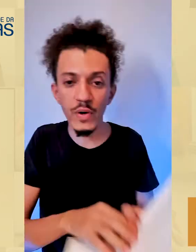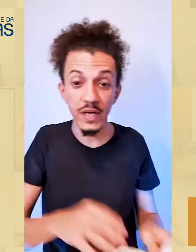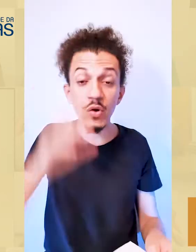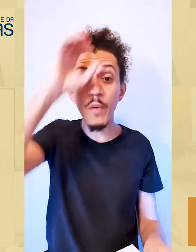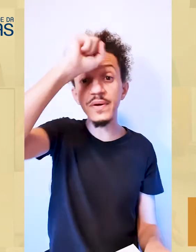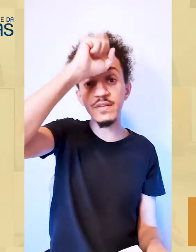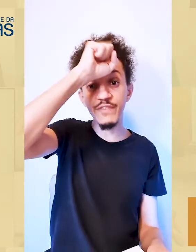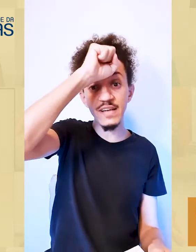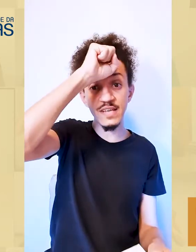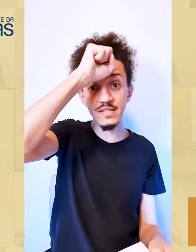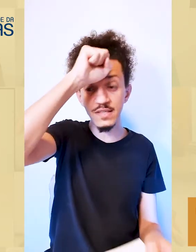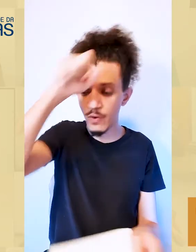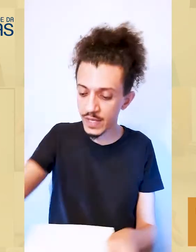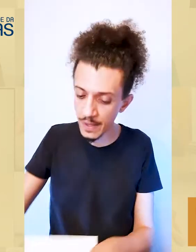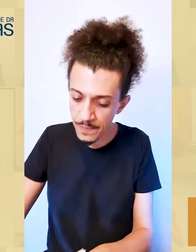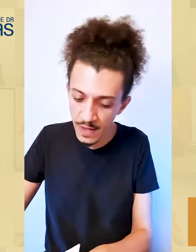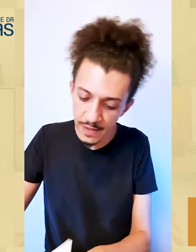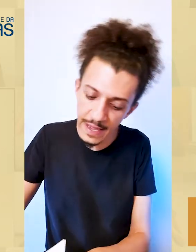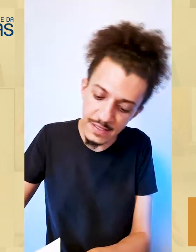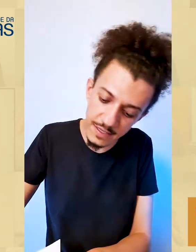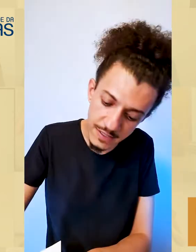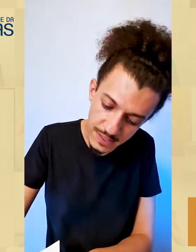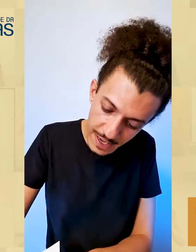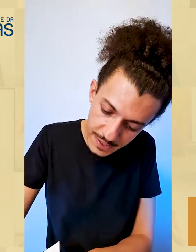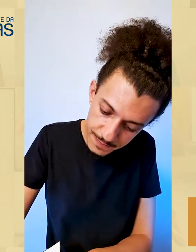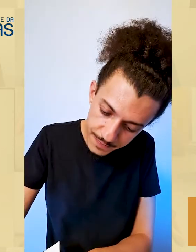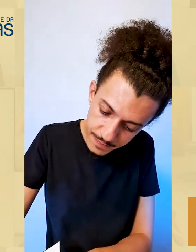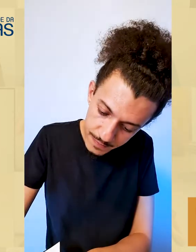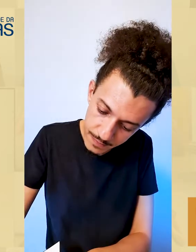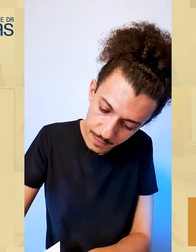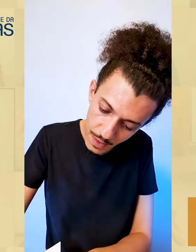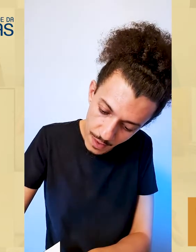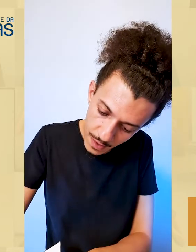de mão aqui. E como que se faz esse sinal aqui na escrita de sinais?